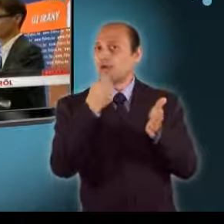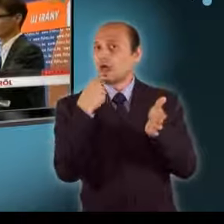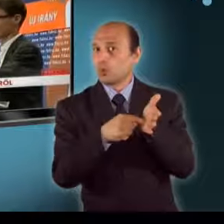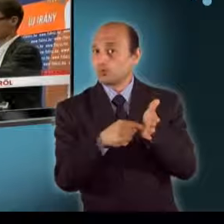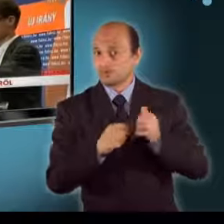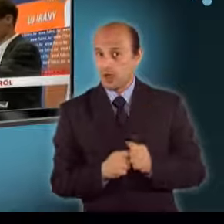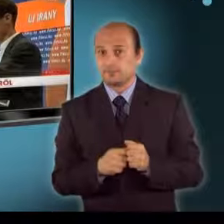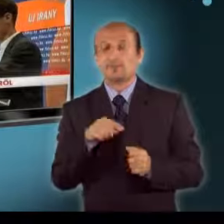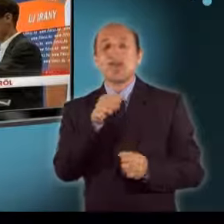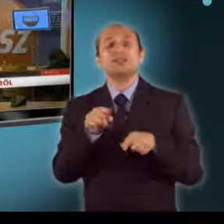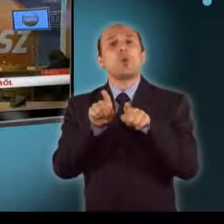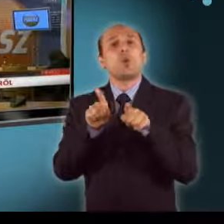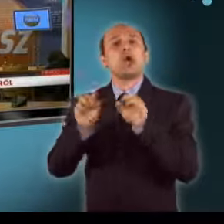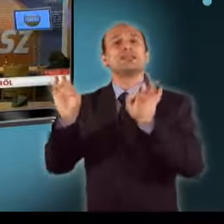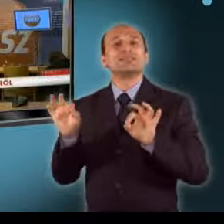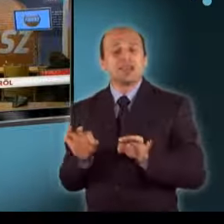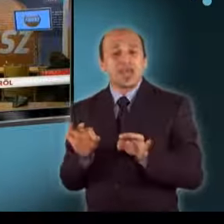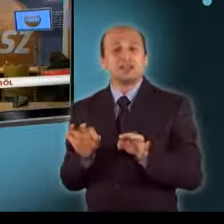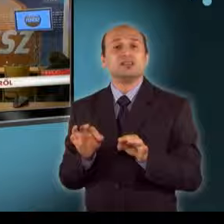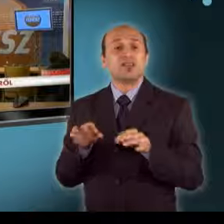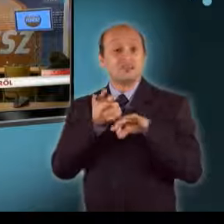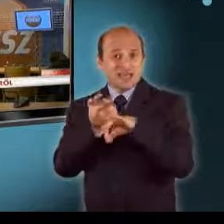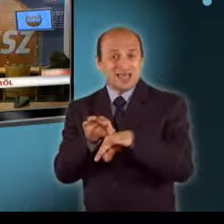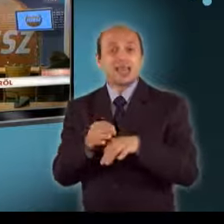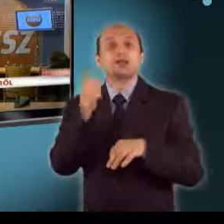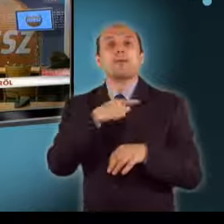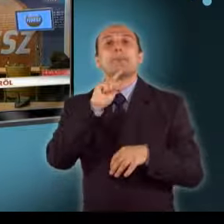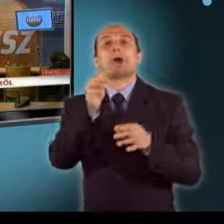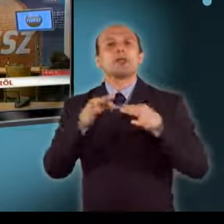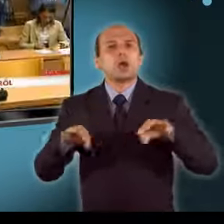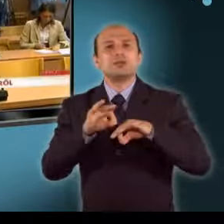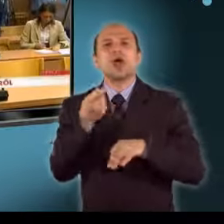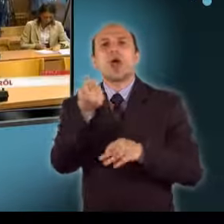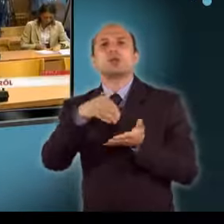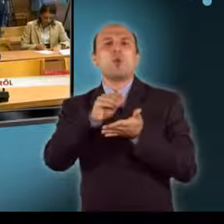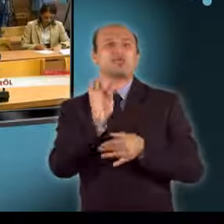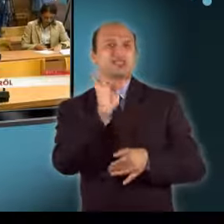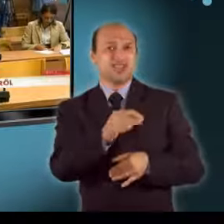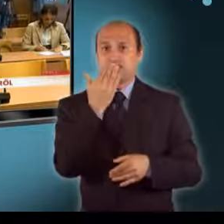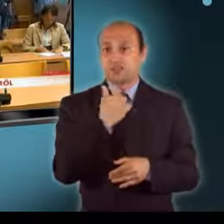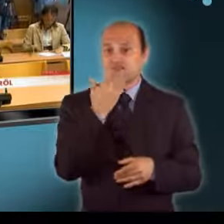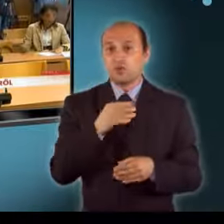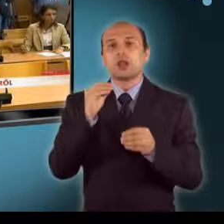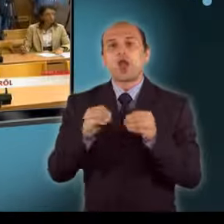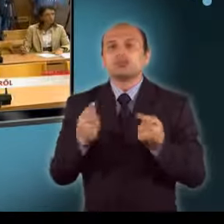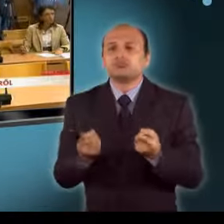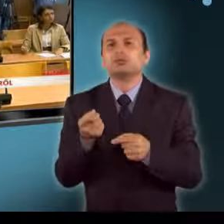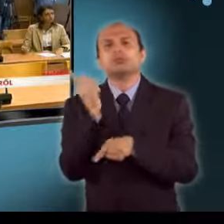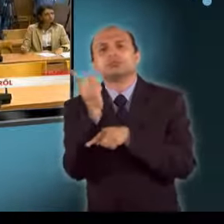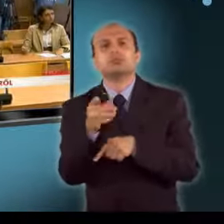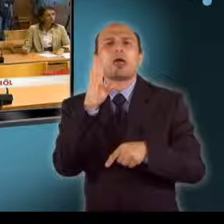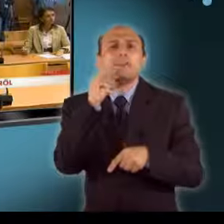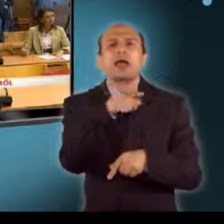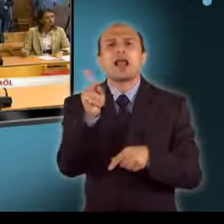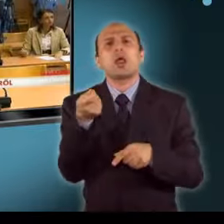Bajnai olyan céget vezetett, amely elkerülte a magyarországi adófizetést, és így szerinte nincs joga adófizetési fegyelmet követelni az